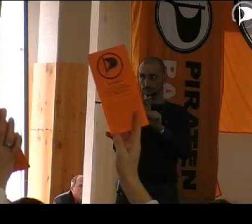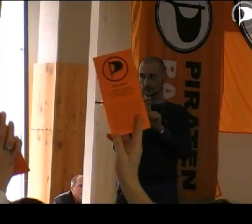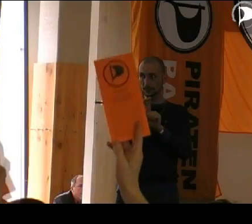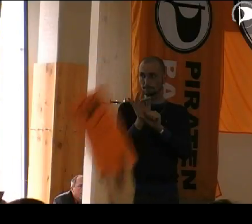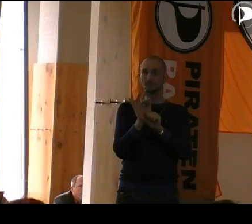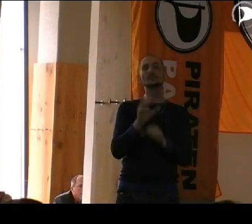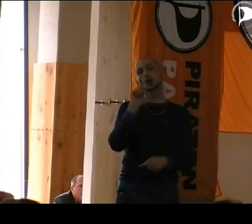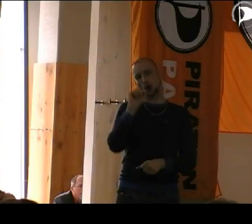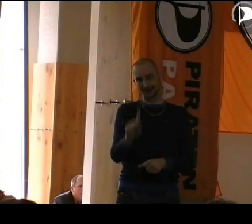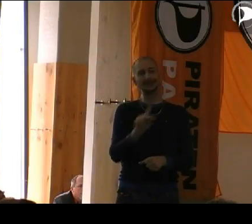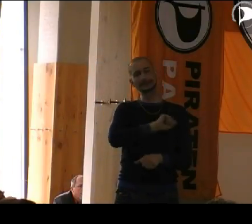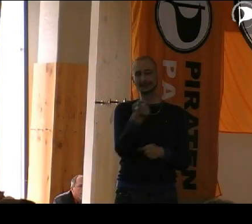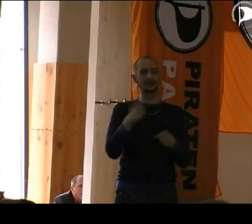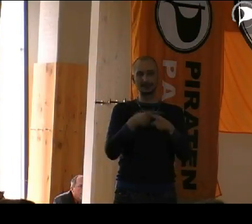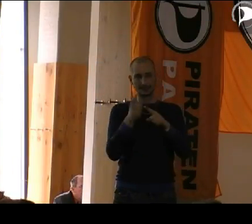der wird nicht ausgezählt